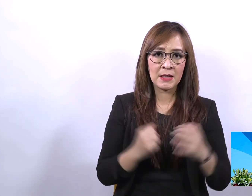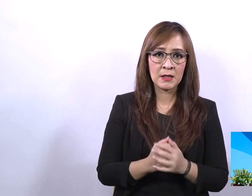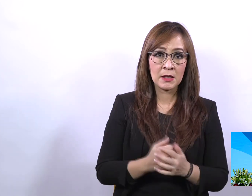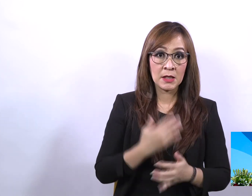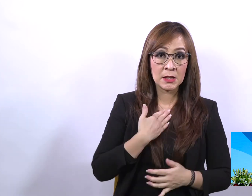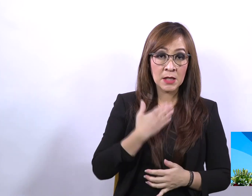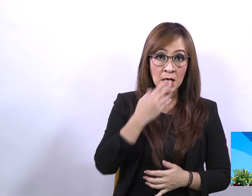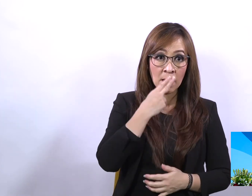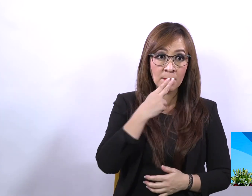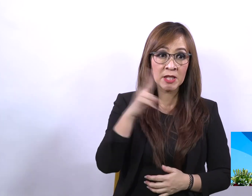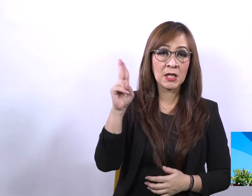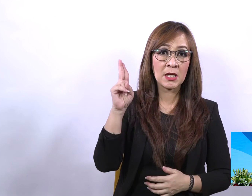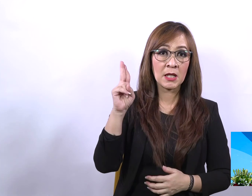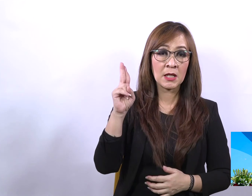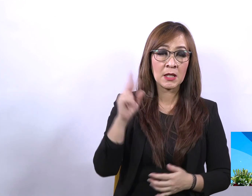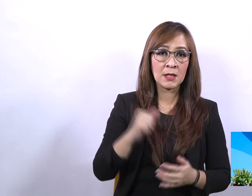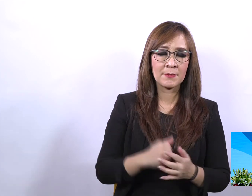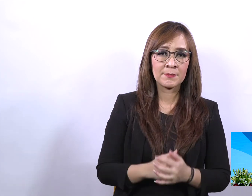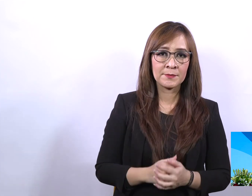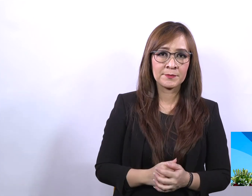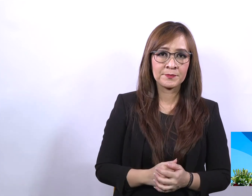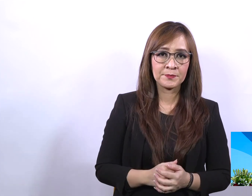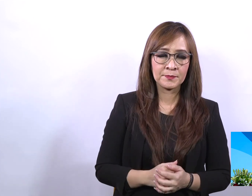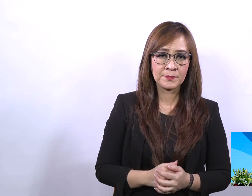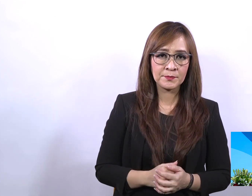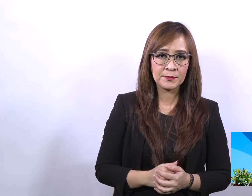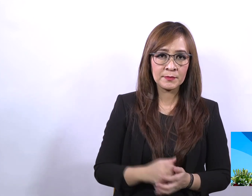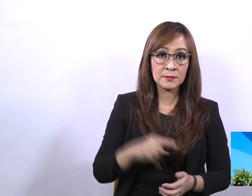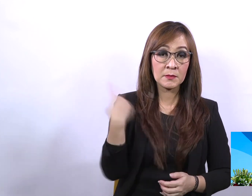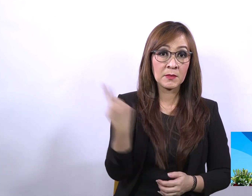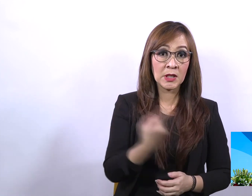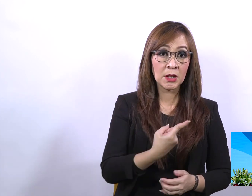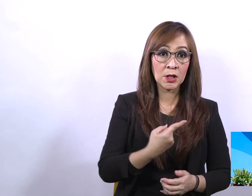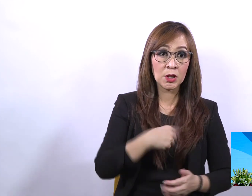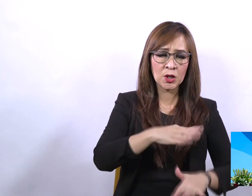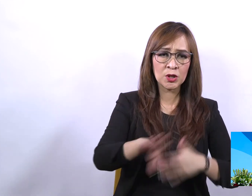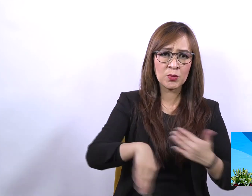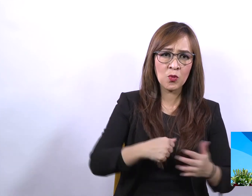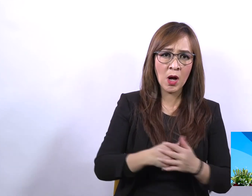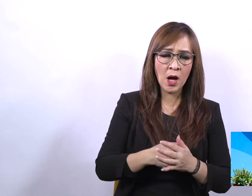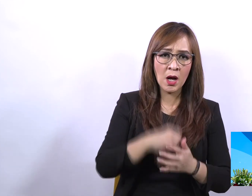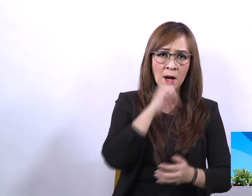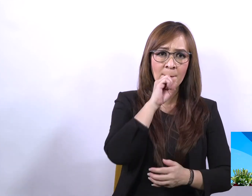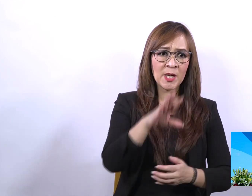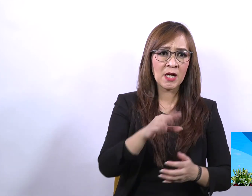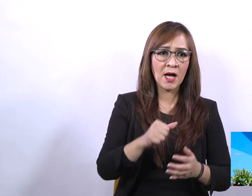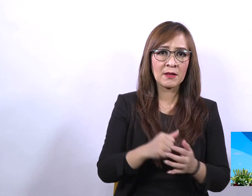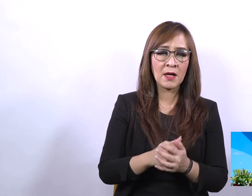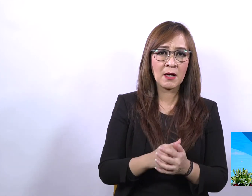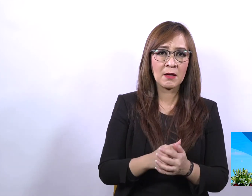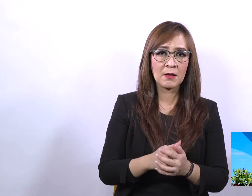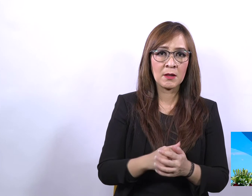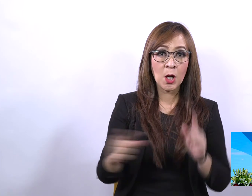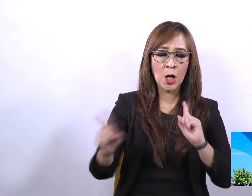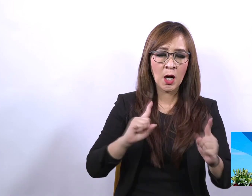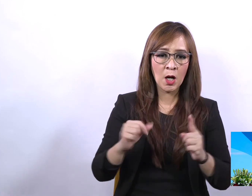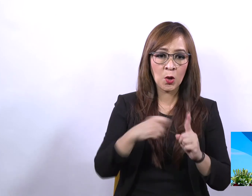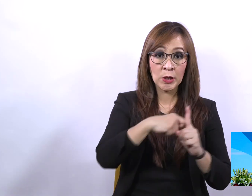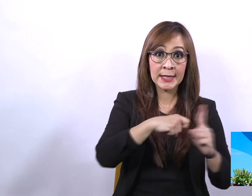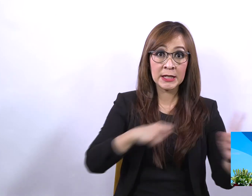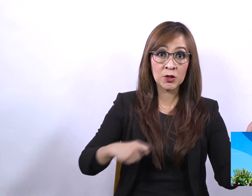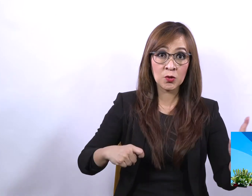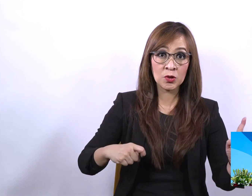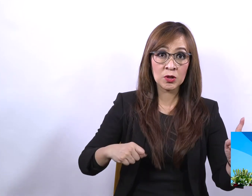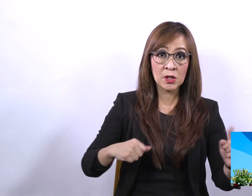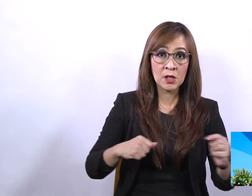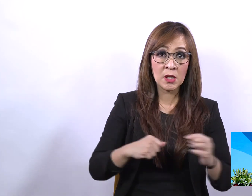Hai saya yakin kita semua bernyala-nyala Hai saya yakin kita semua bersemangat dan berkata pokoknya krisis segala-galanya